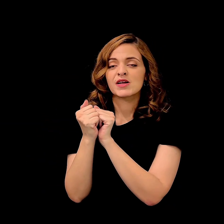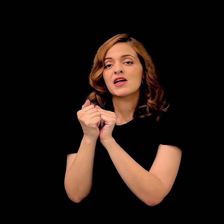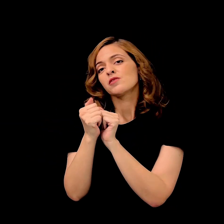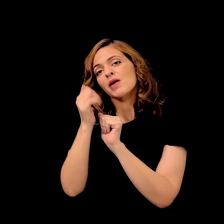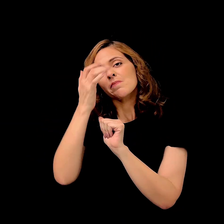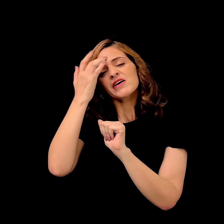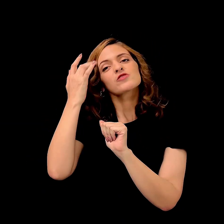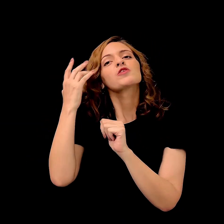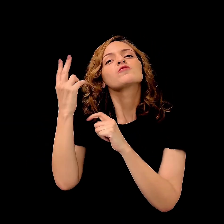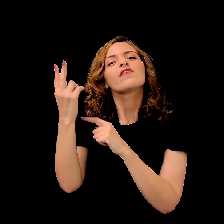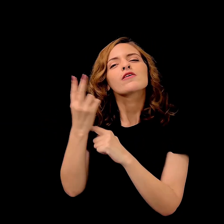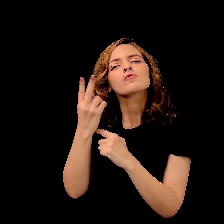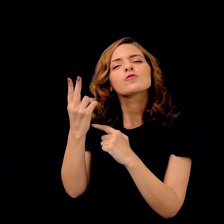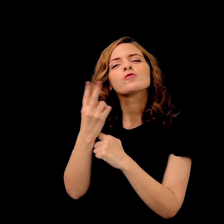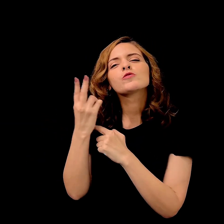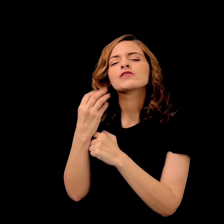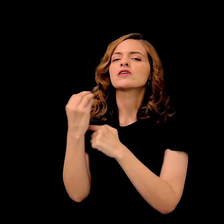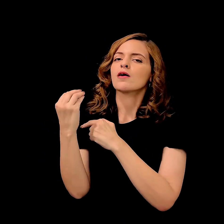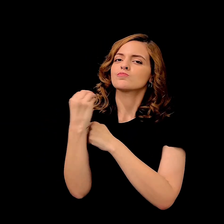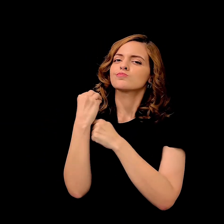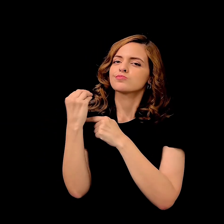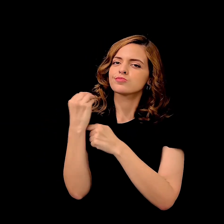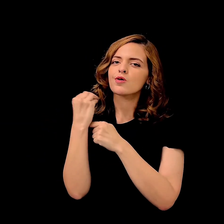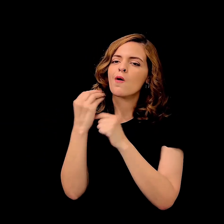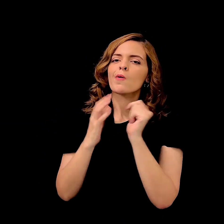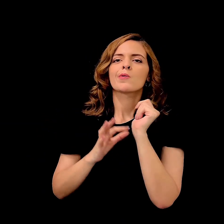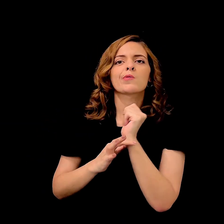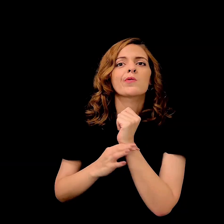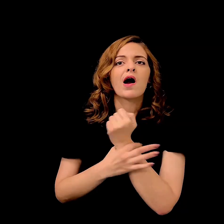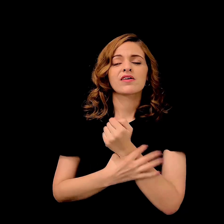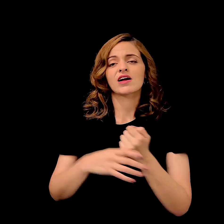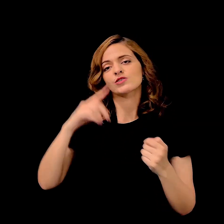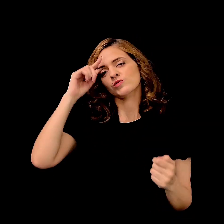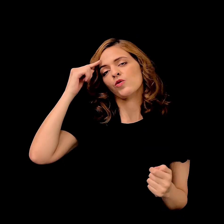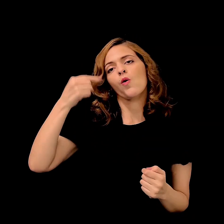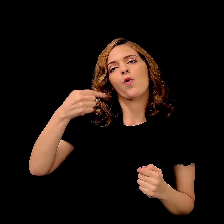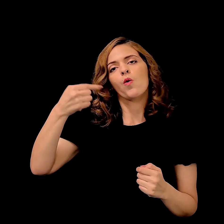guardá-la, protegê-la por todos os dias da sua vida.